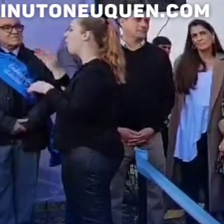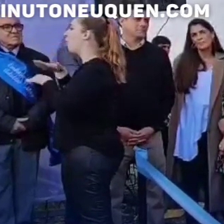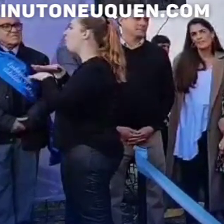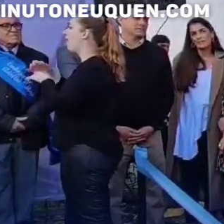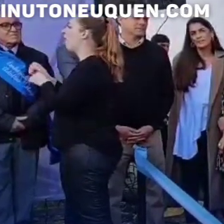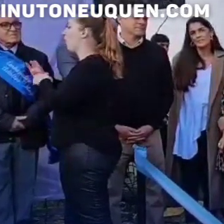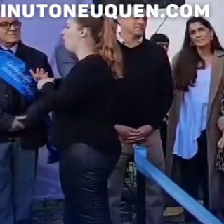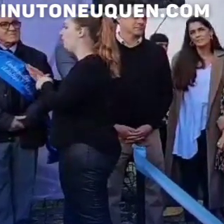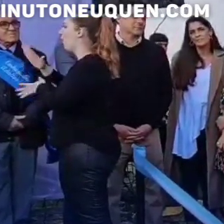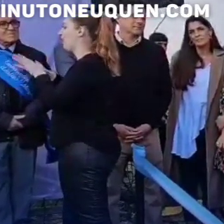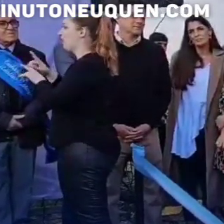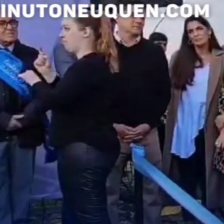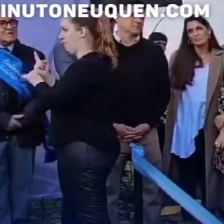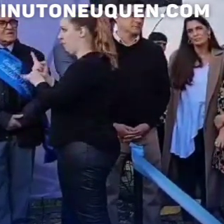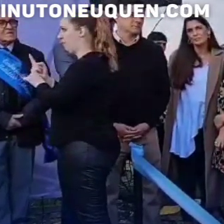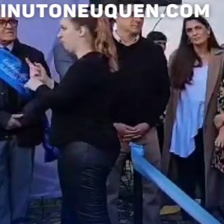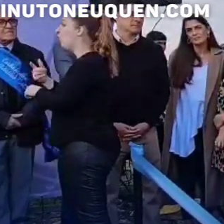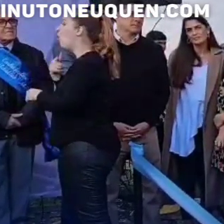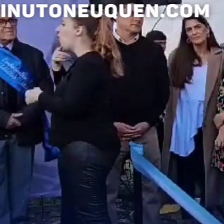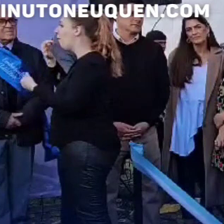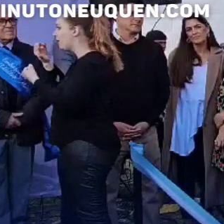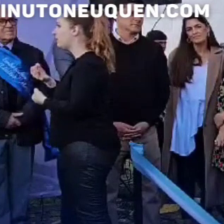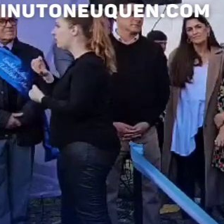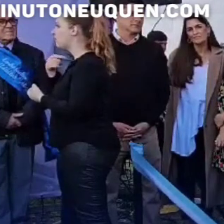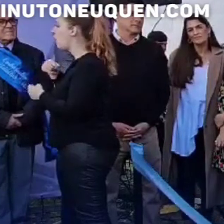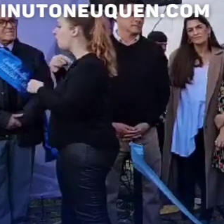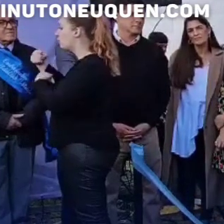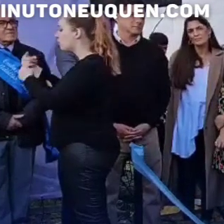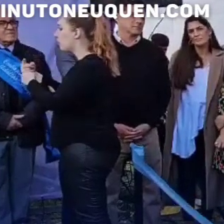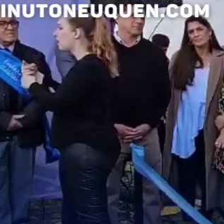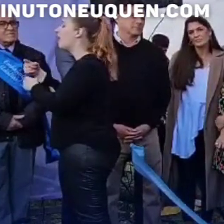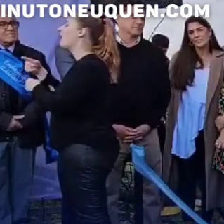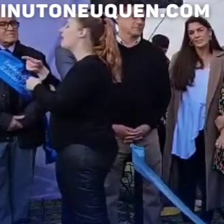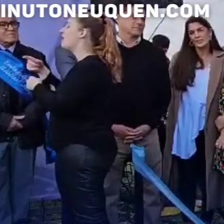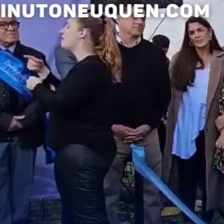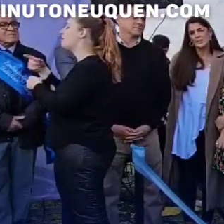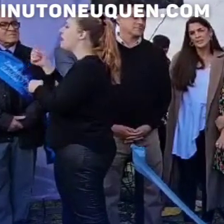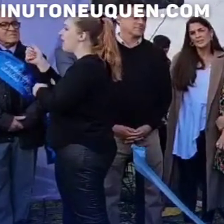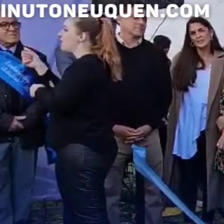pandemia. Estoy convencido que esto va a tener la continuidad de Mariano y Rolo.